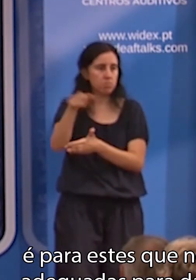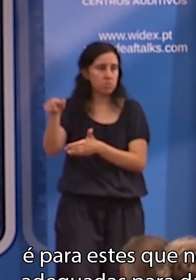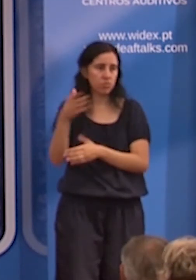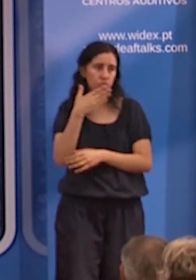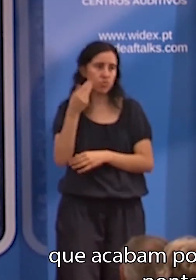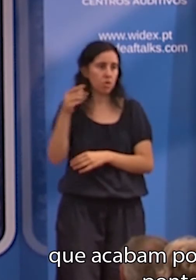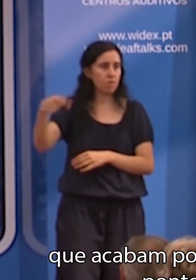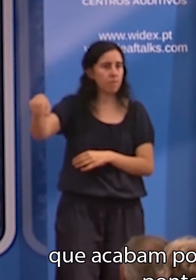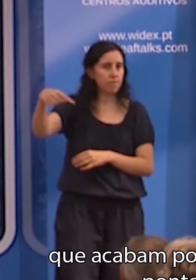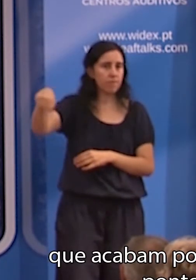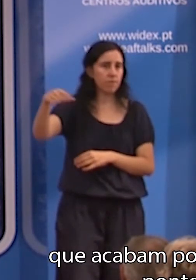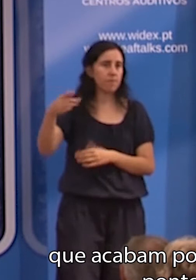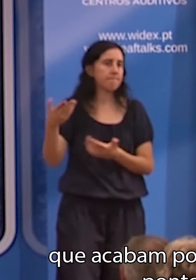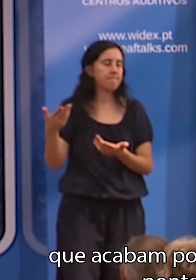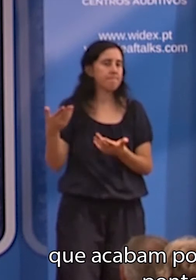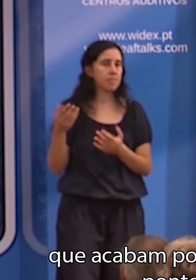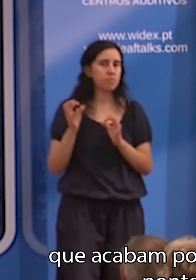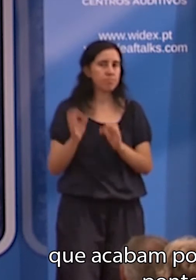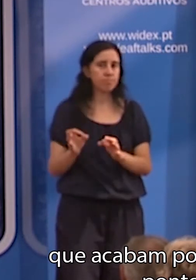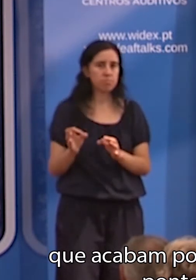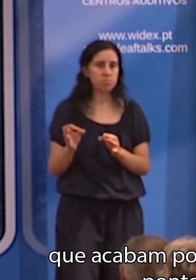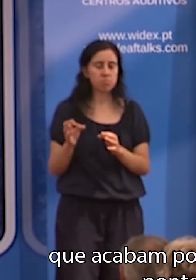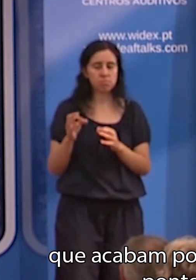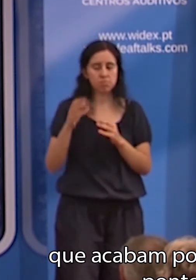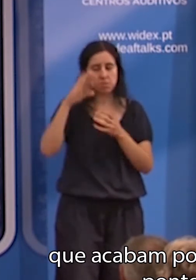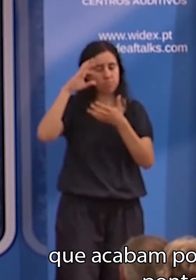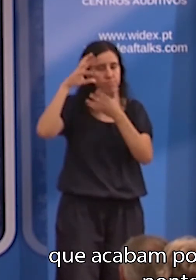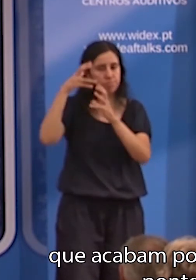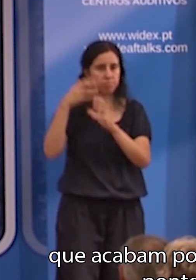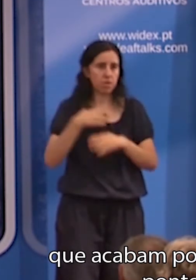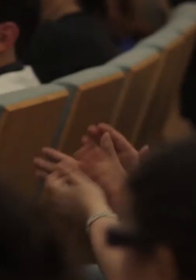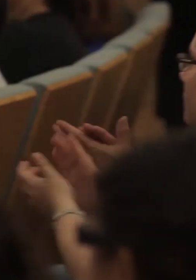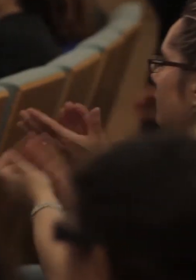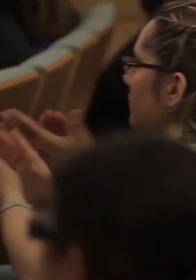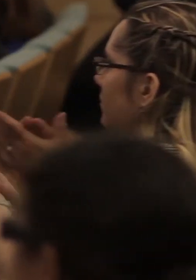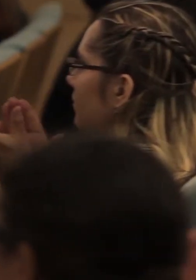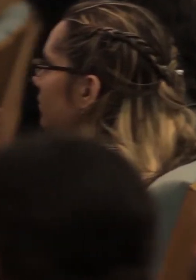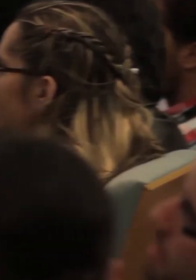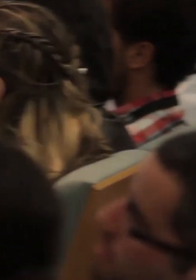estes jovens que acabam por ter grandes perturbações do ponto de vista emocional.